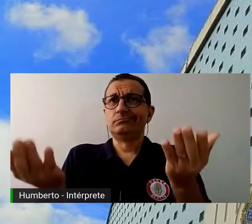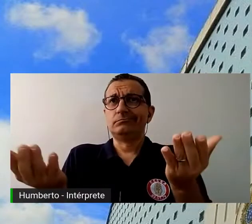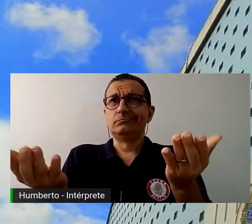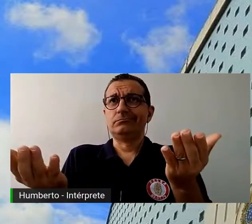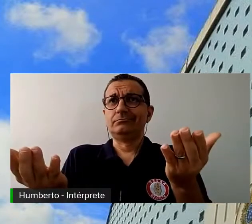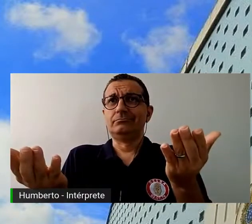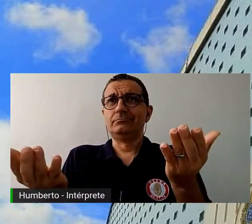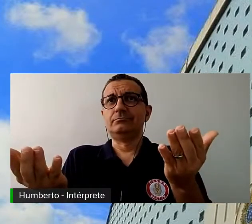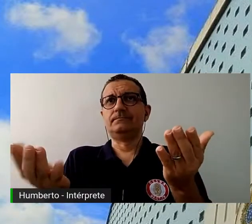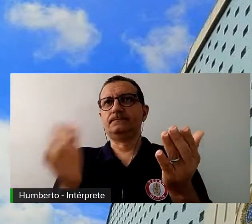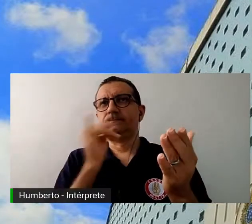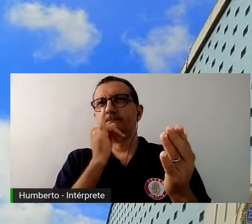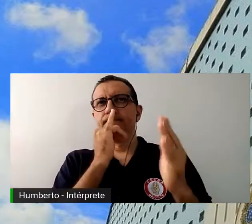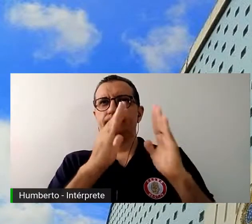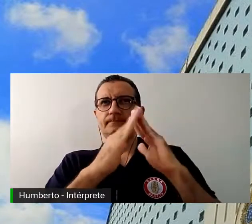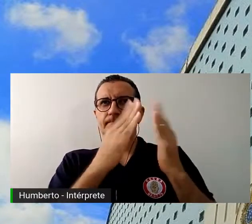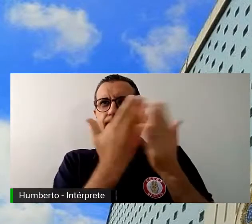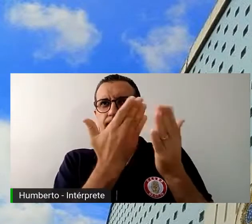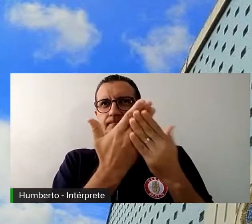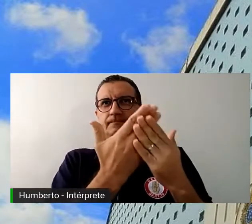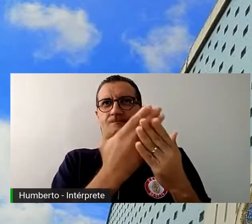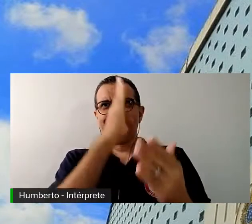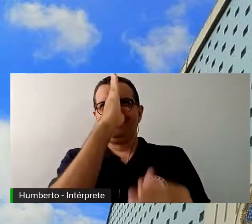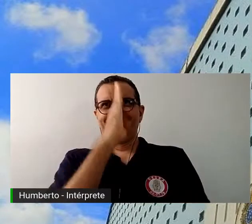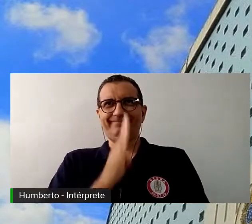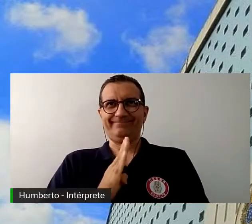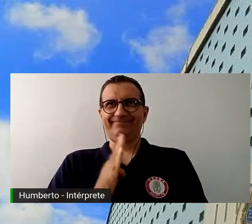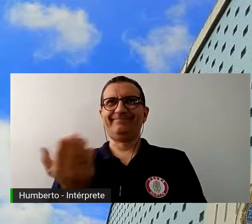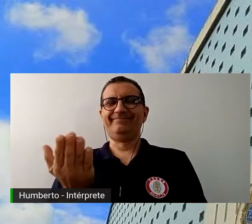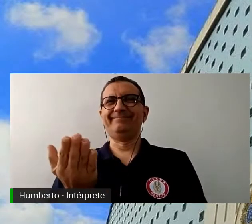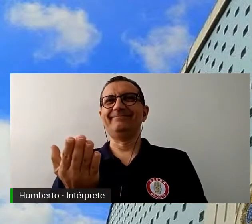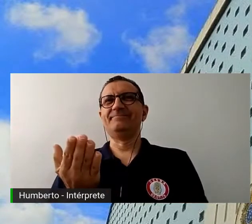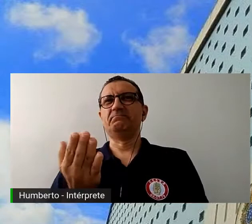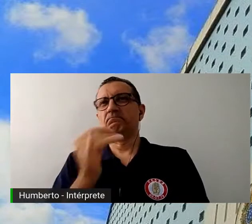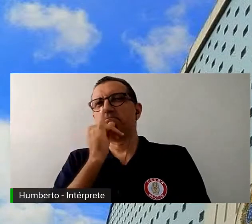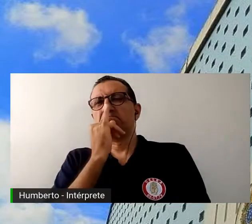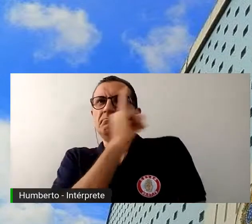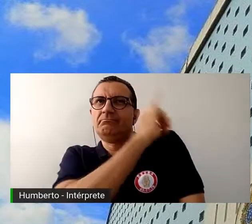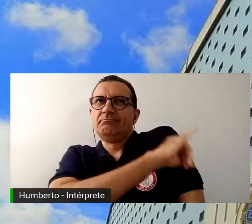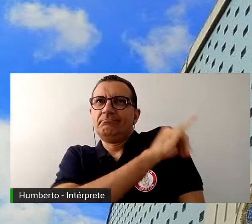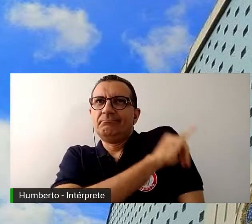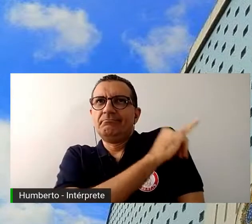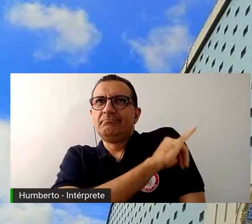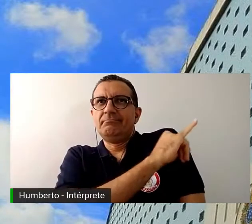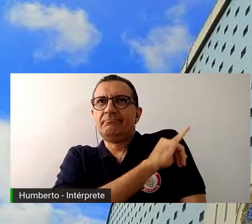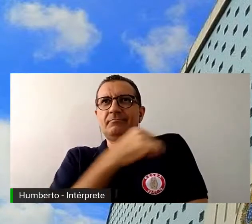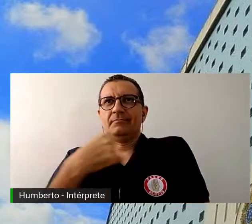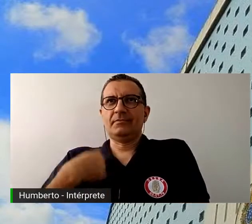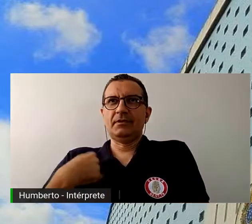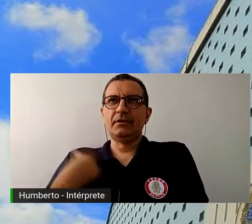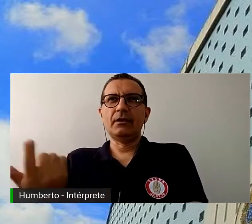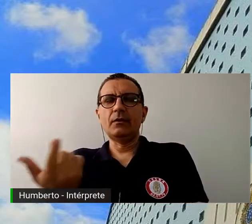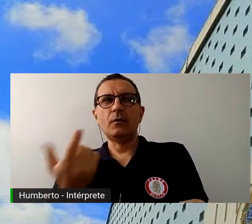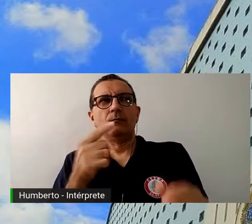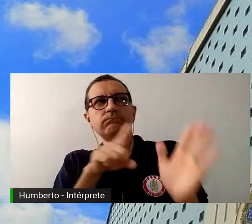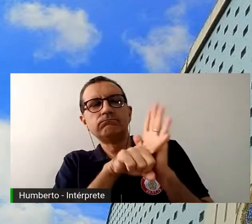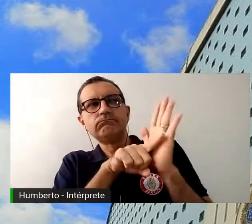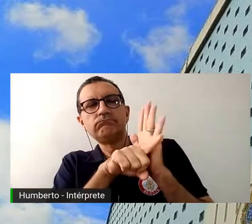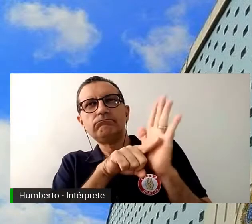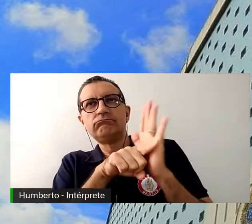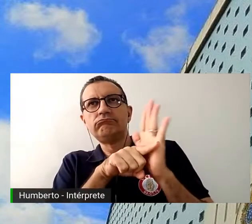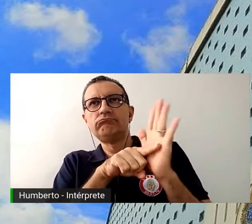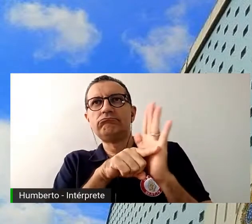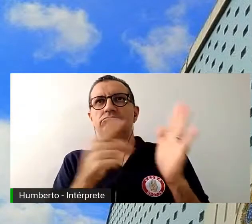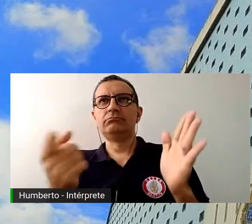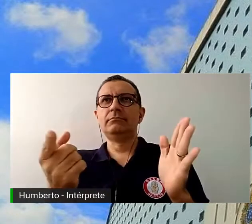Nas escolas públicas estaduais, que é o caso do Rio de Janeiro, que eu tenho orientandos fazendo tese sobre isso, faltam.